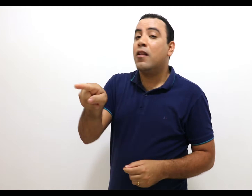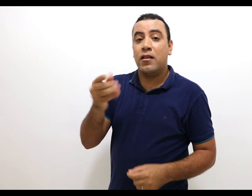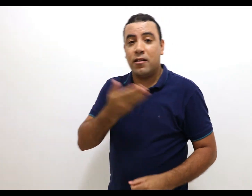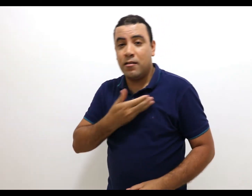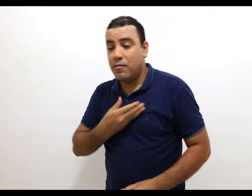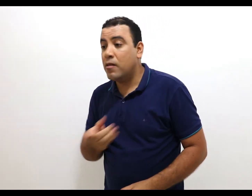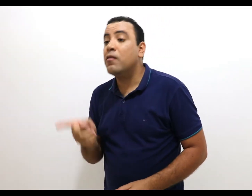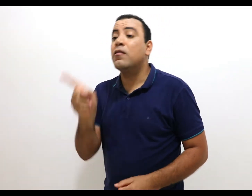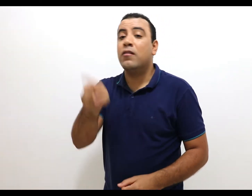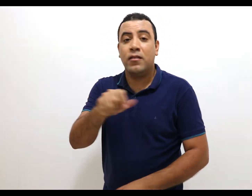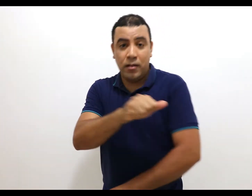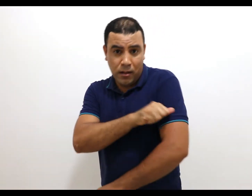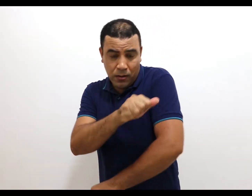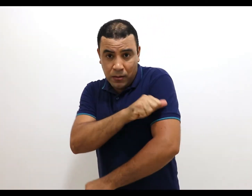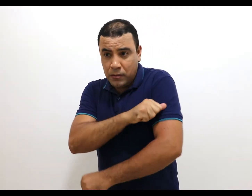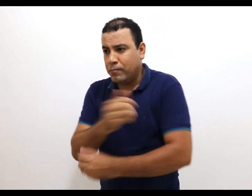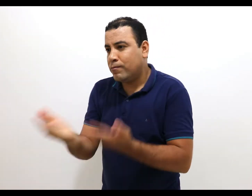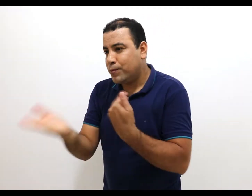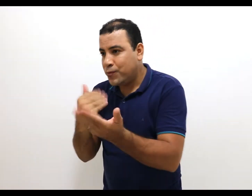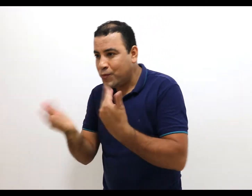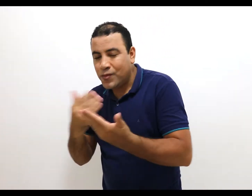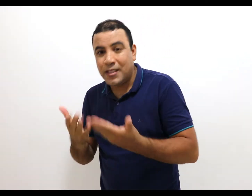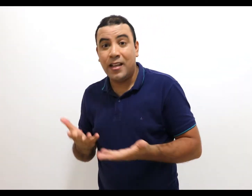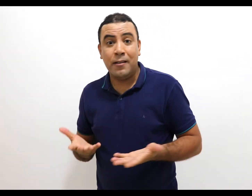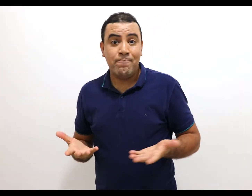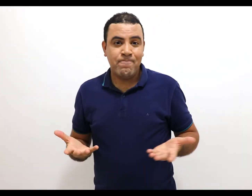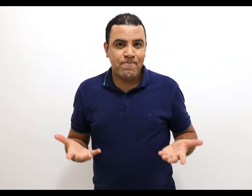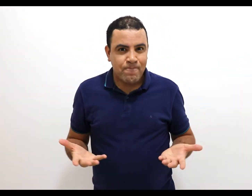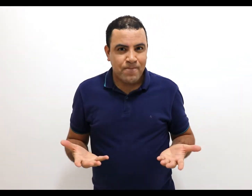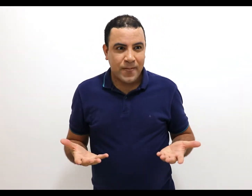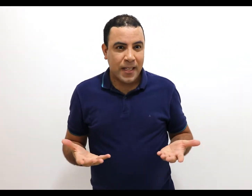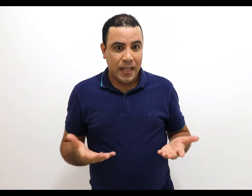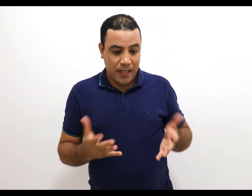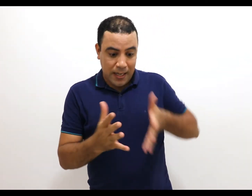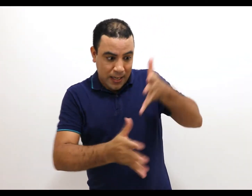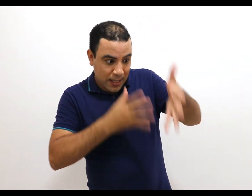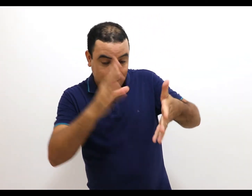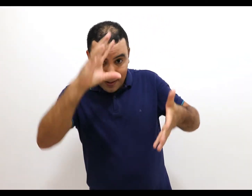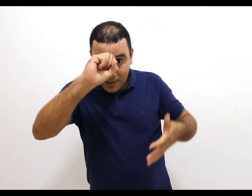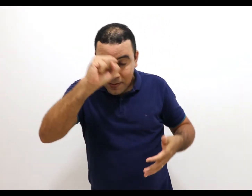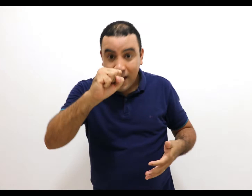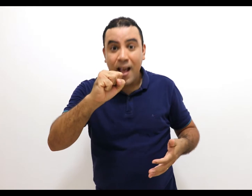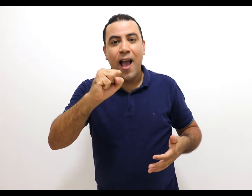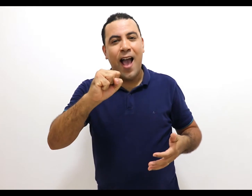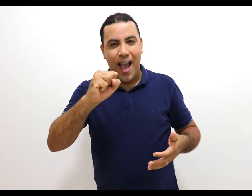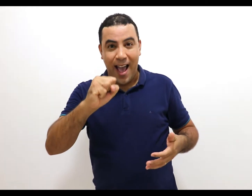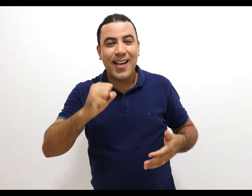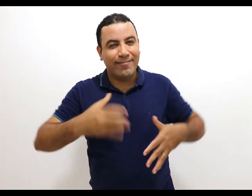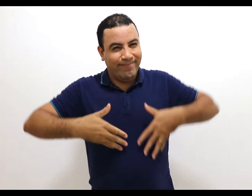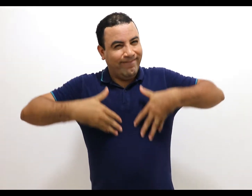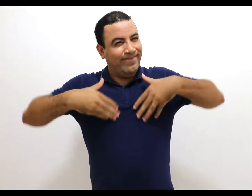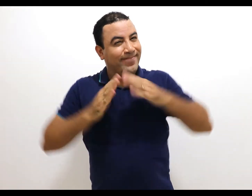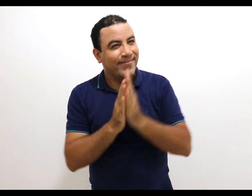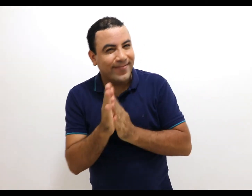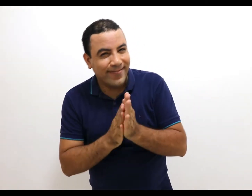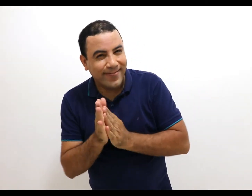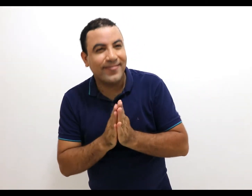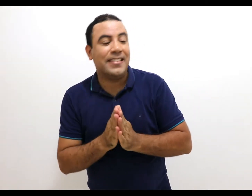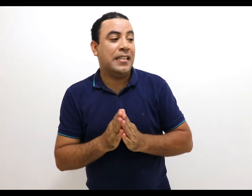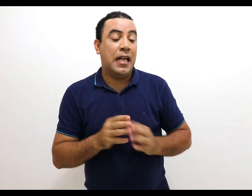alunos, aprender essa língua é uma oportunidade empolgante e desafiadora. Geralmente,